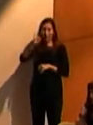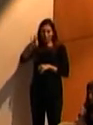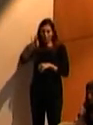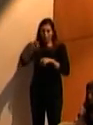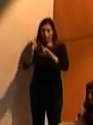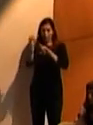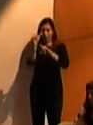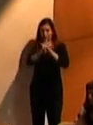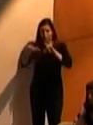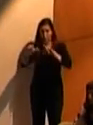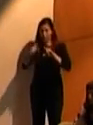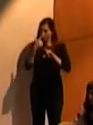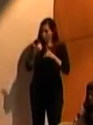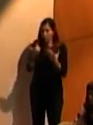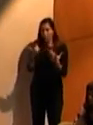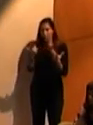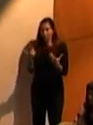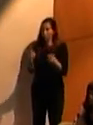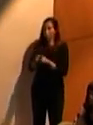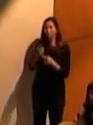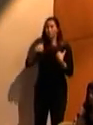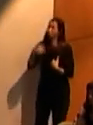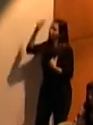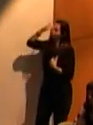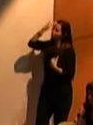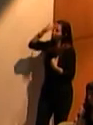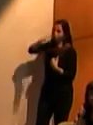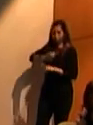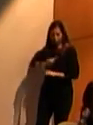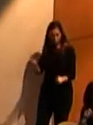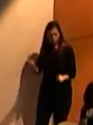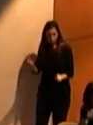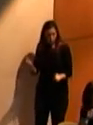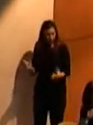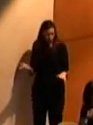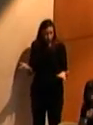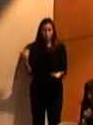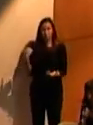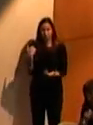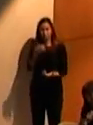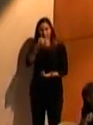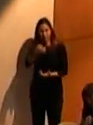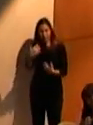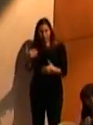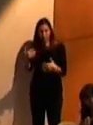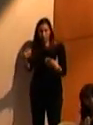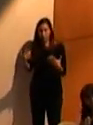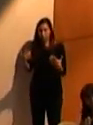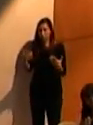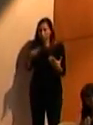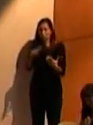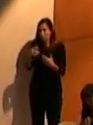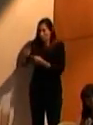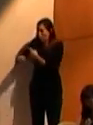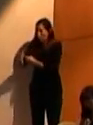positionne pas en position de sachant, on n'a pas toutes les réponses, notamment sur ce type de handicap, on en discutait tout à l'heure. Voilà, il y a encore beaucoup